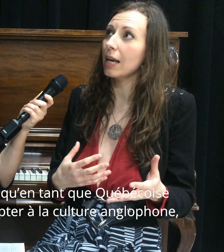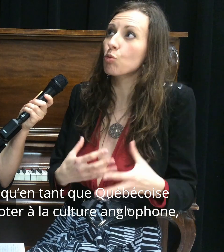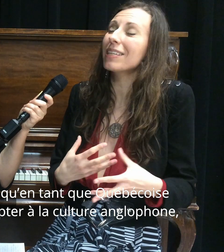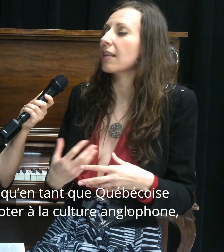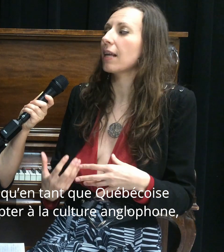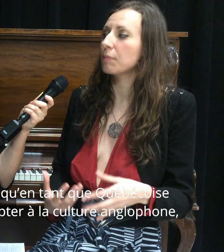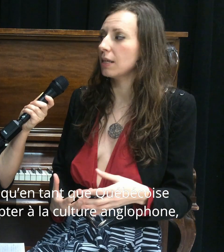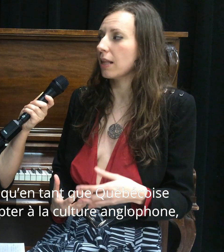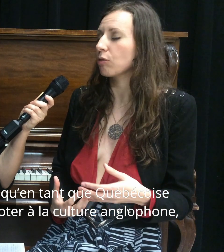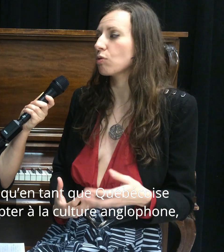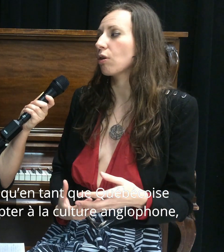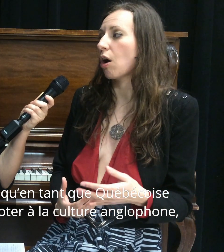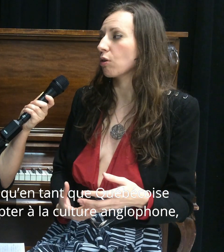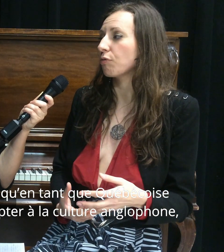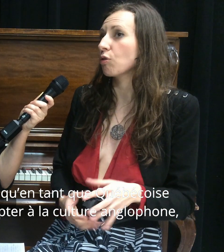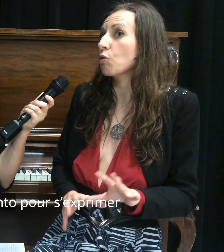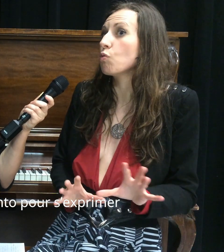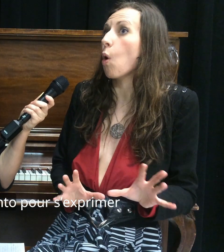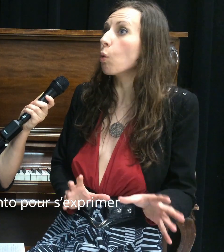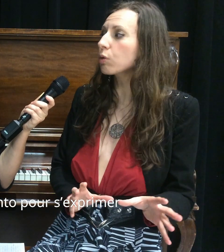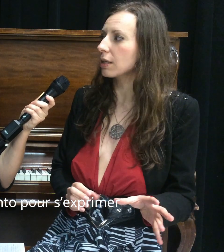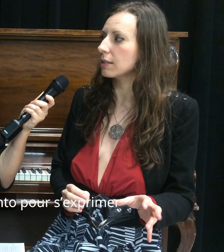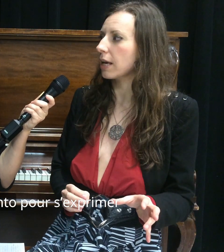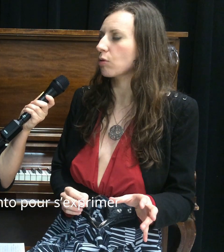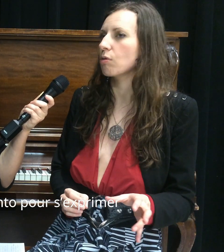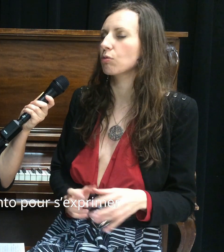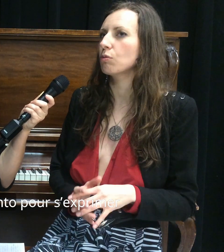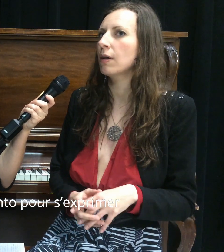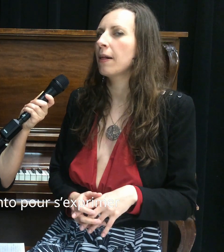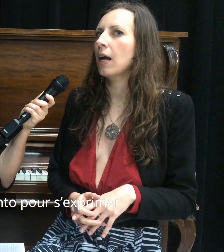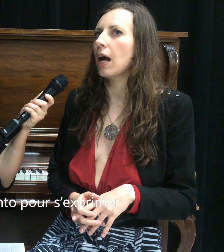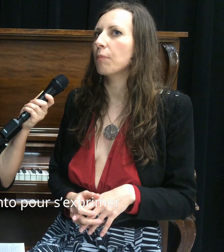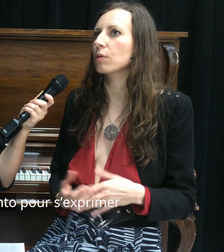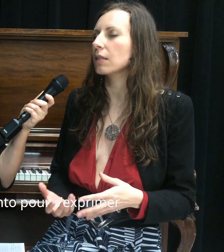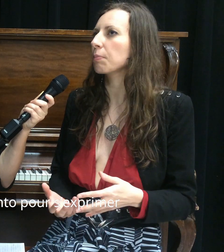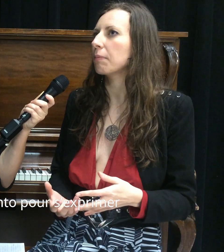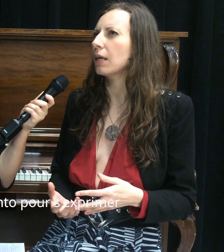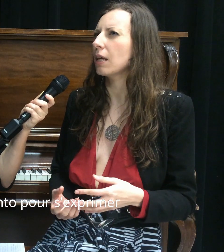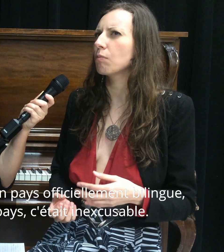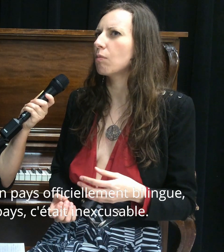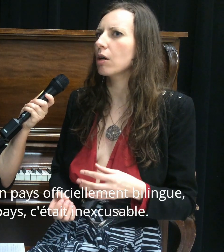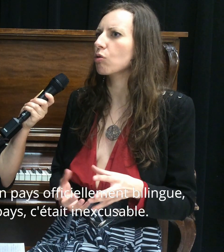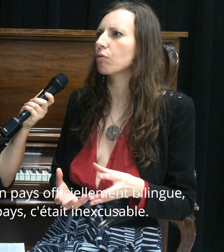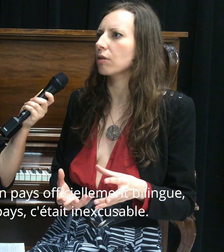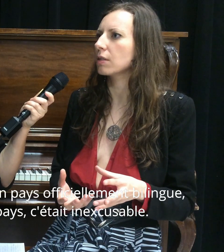elle doit s'adapter à la culture anglophone ou autre ici à Toronto pour s'exprimer. Et moi, je trouvais que